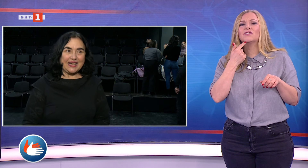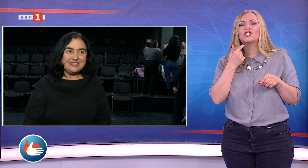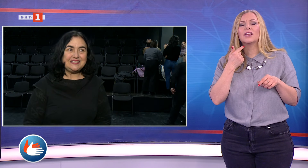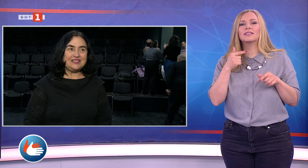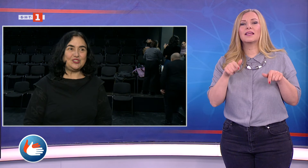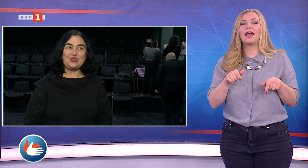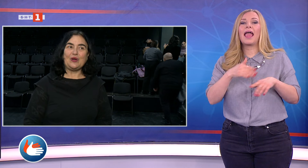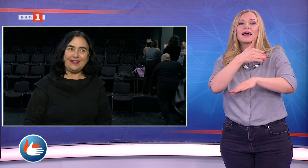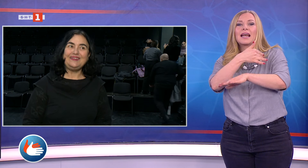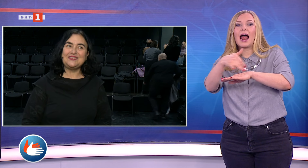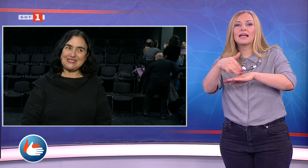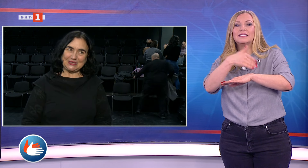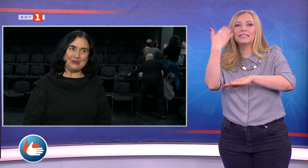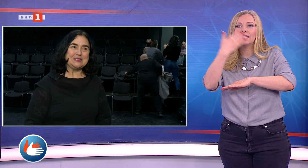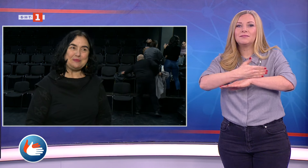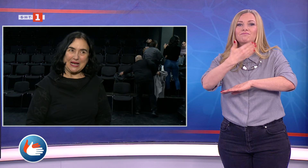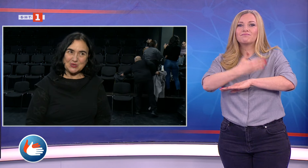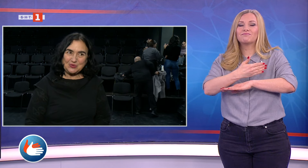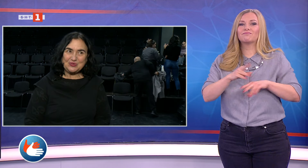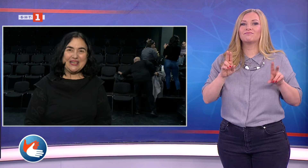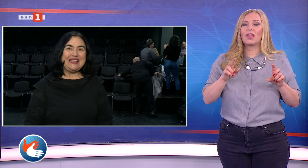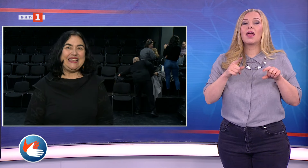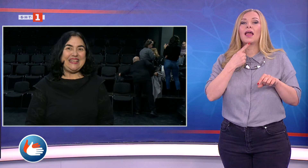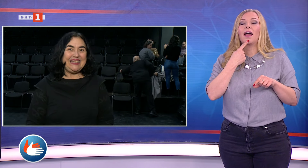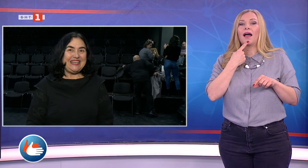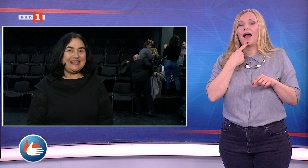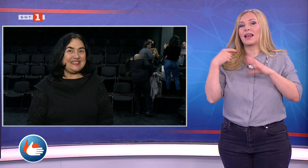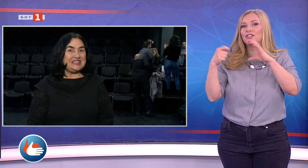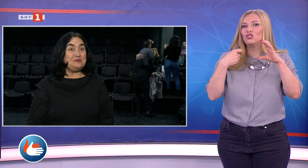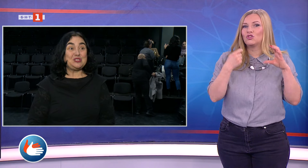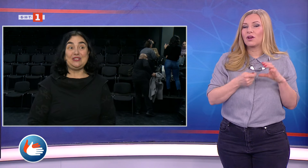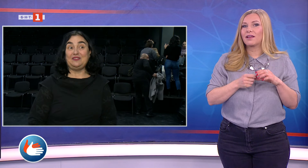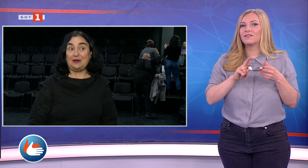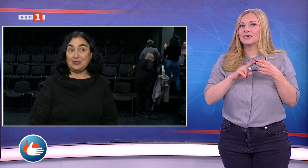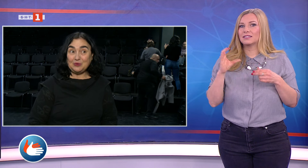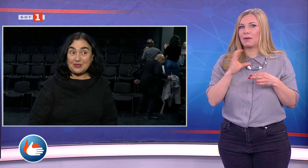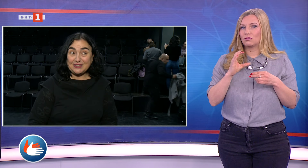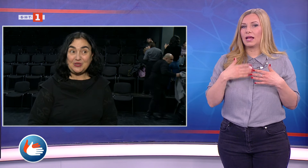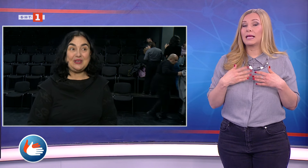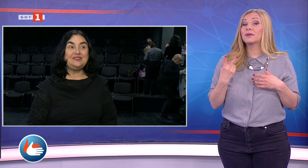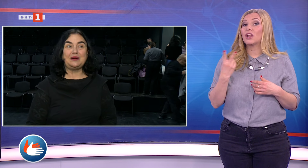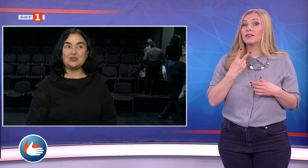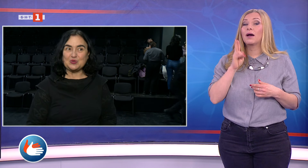«Граници», режисьор е Васил Спасов и имаше двама глухи актьори и двама